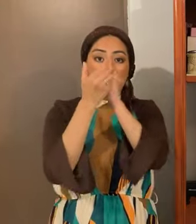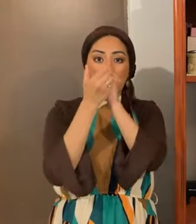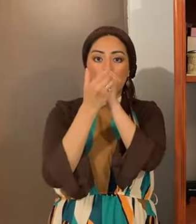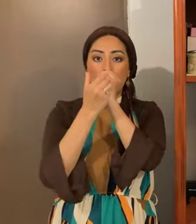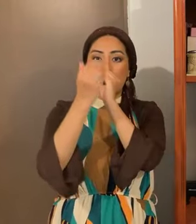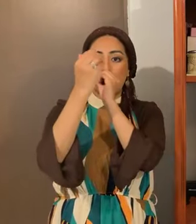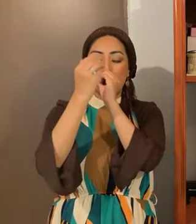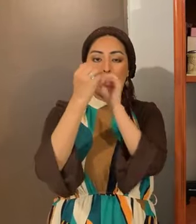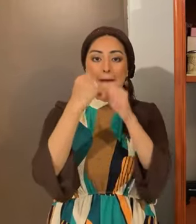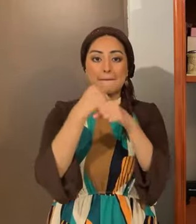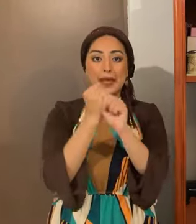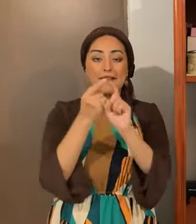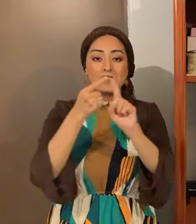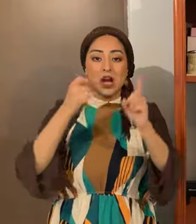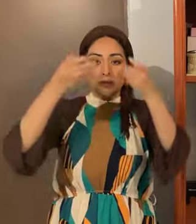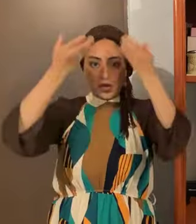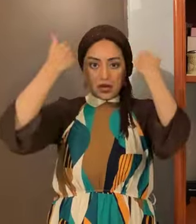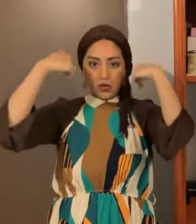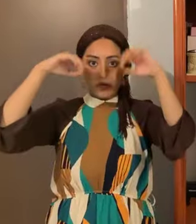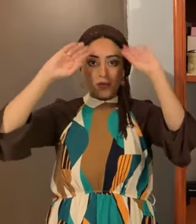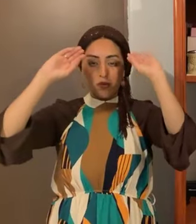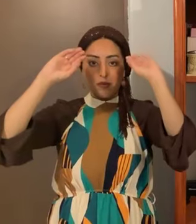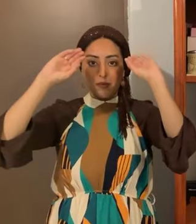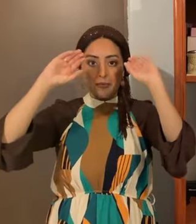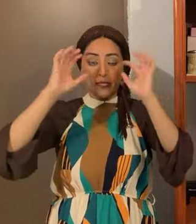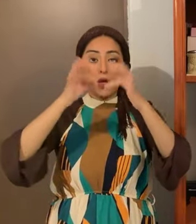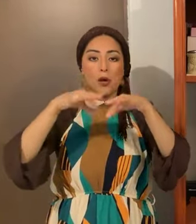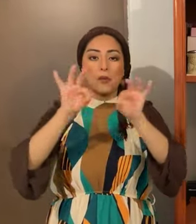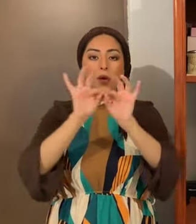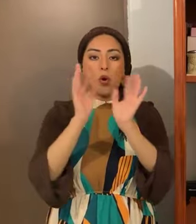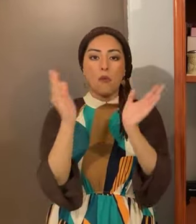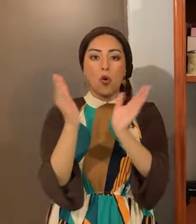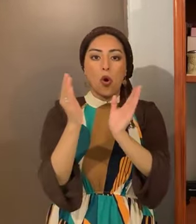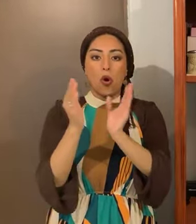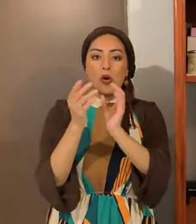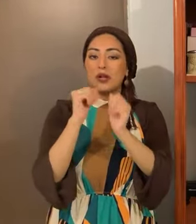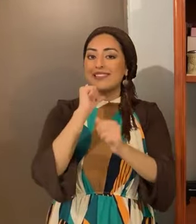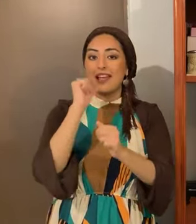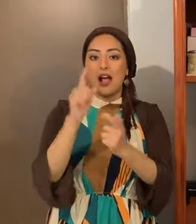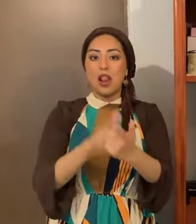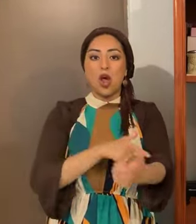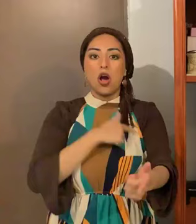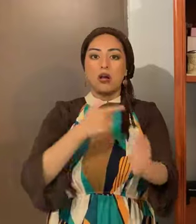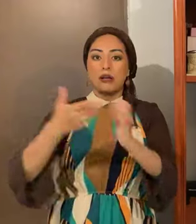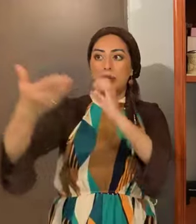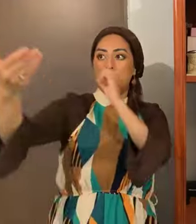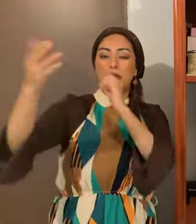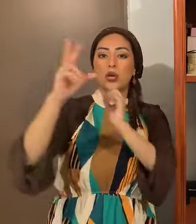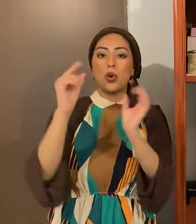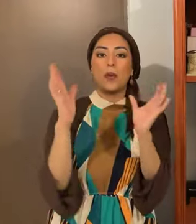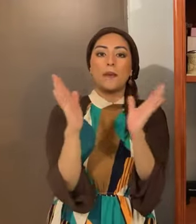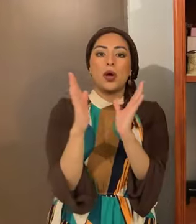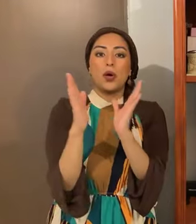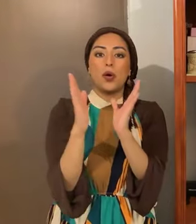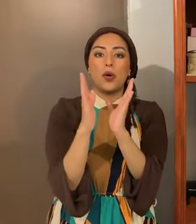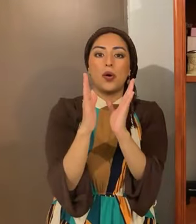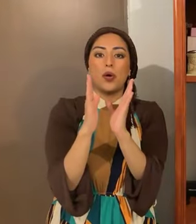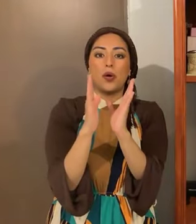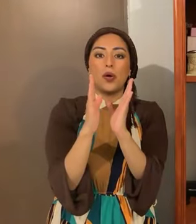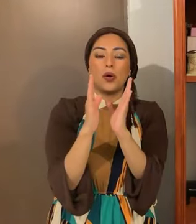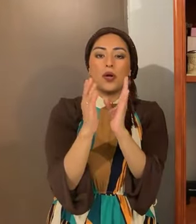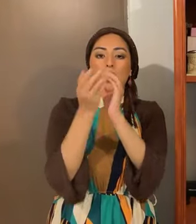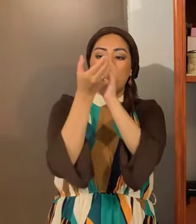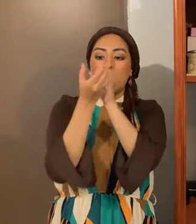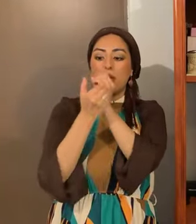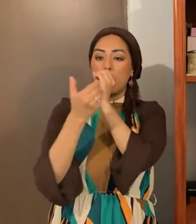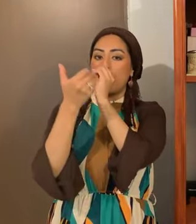de cuerno de carnero, muy importante, tiene que ser de cuerno de carnero, no era de otro animalito, sino de cuerno de